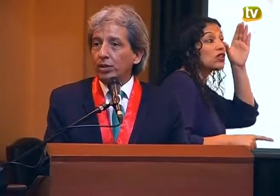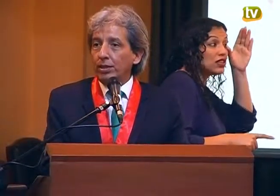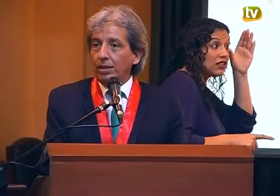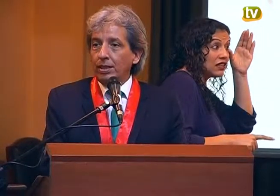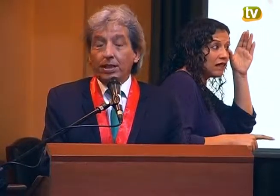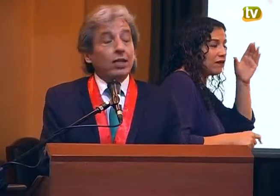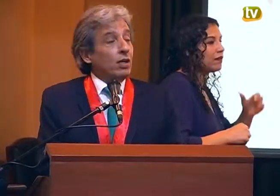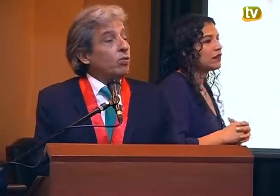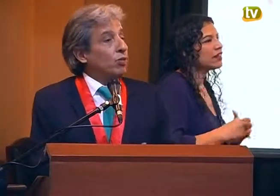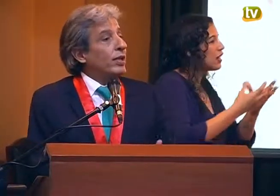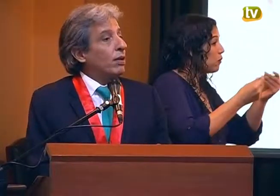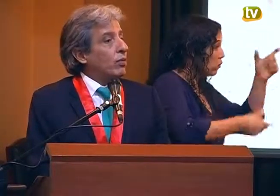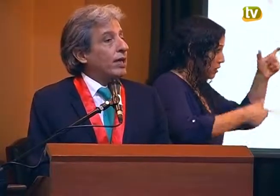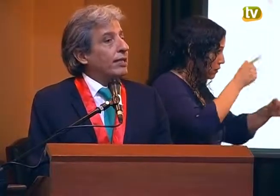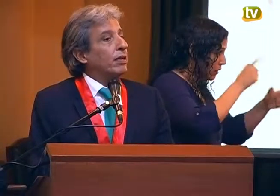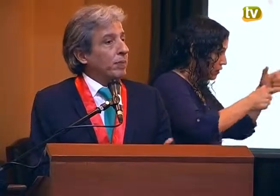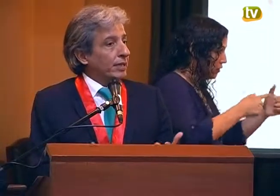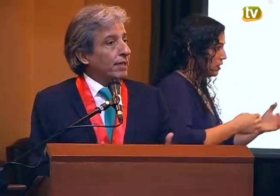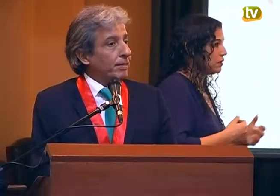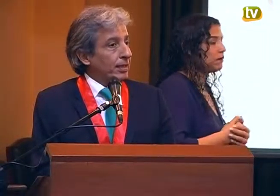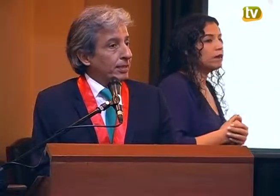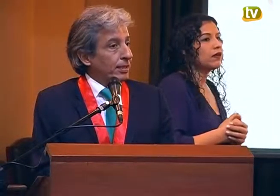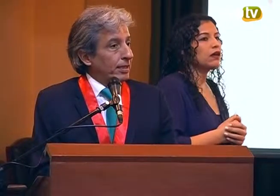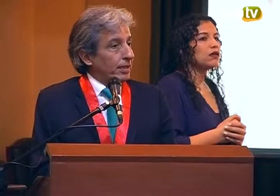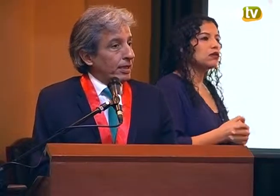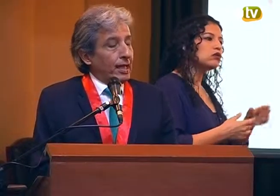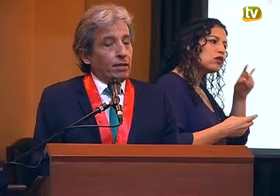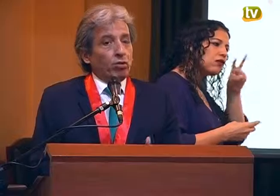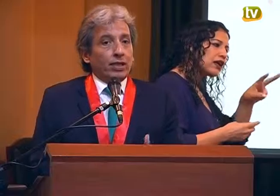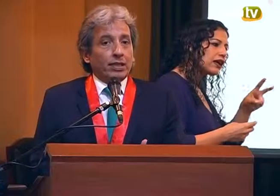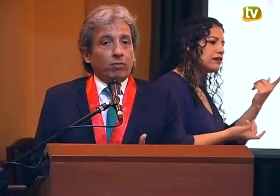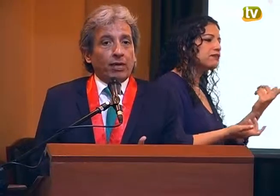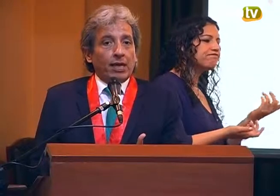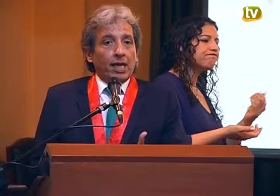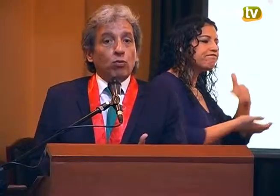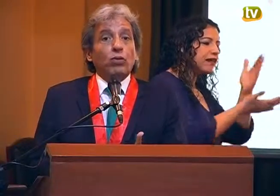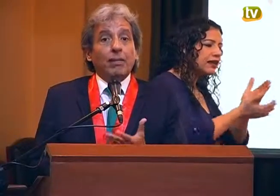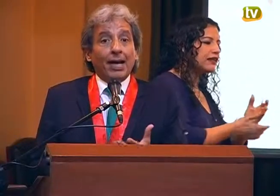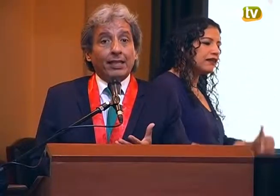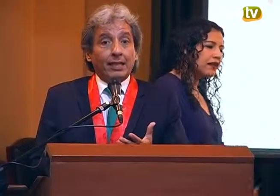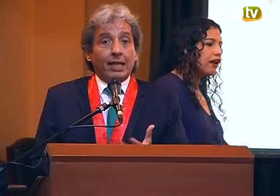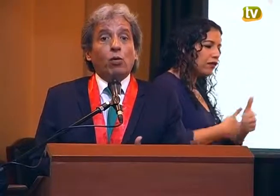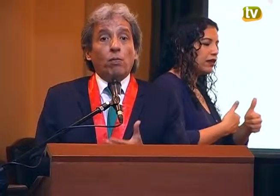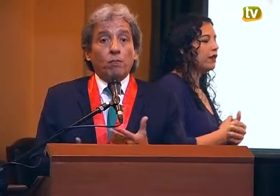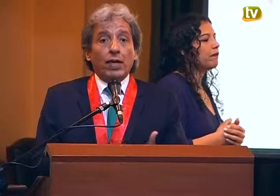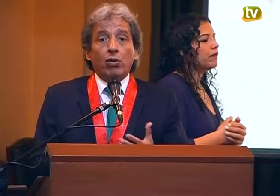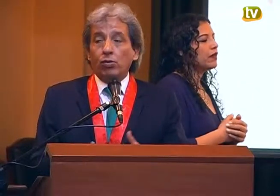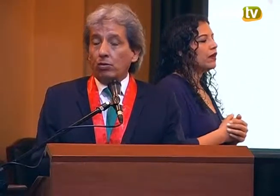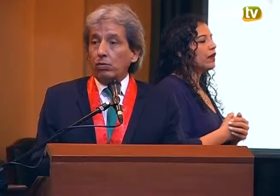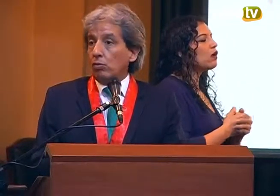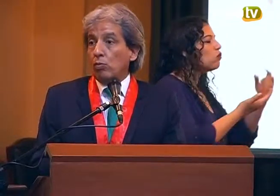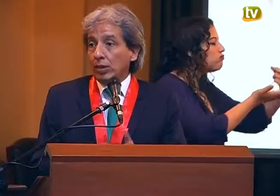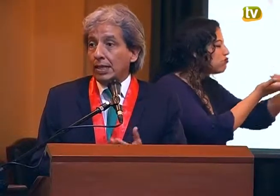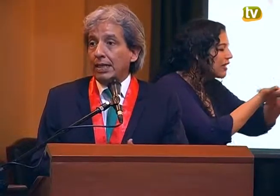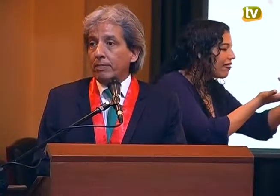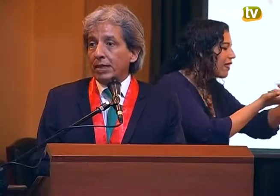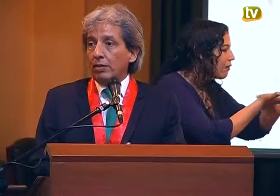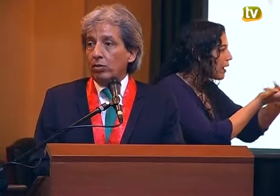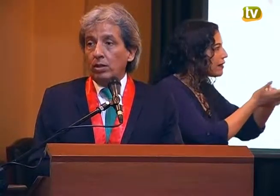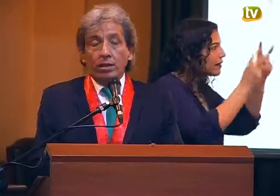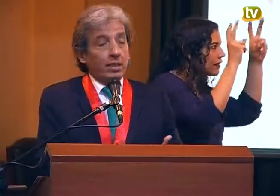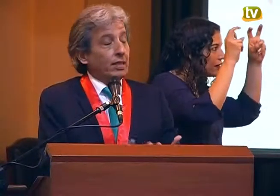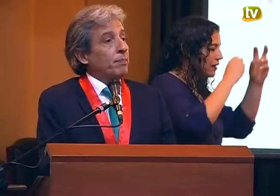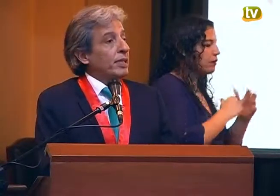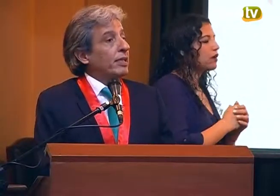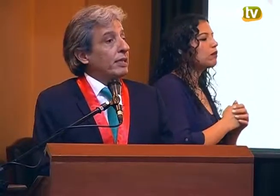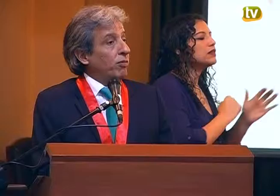1.200 millones, uno se da cuenta que esa es parte de la vida. Que eso que se refleja en un debate tan complejo como es el